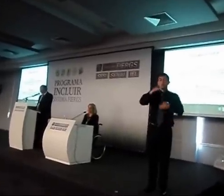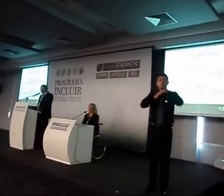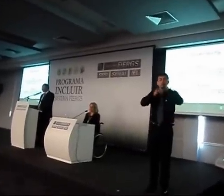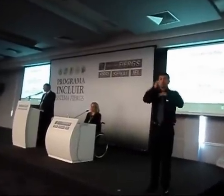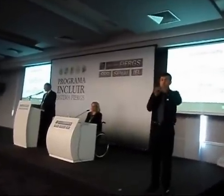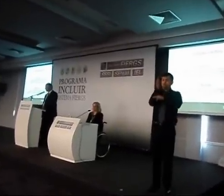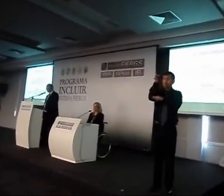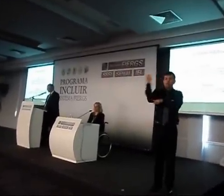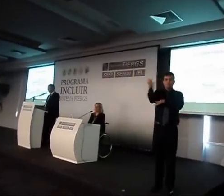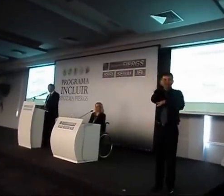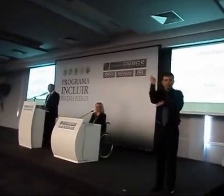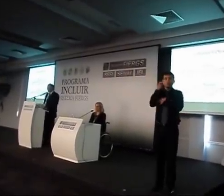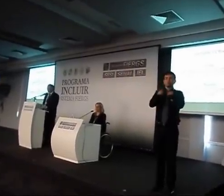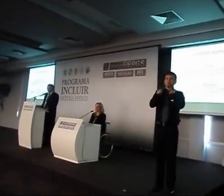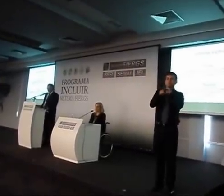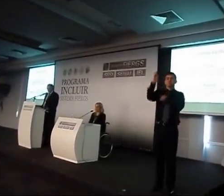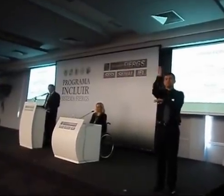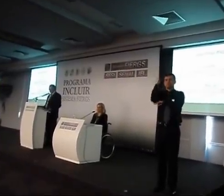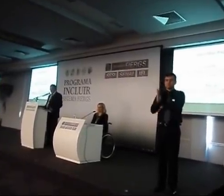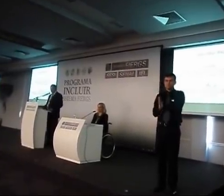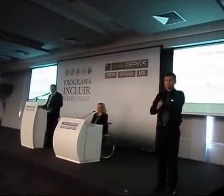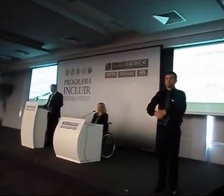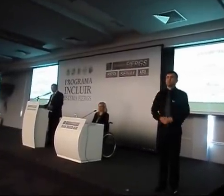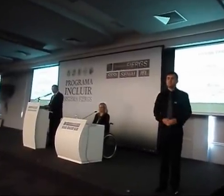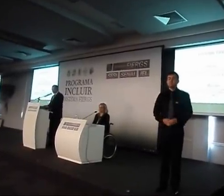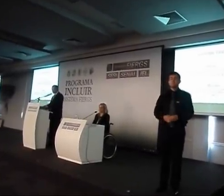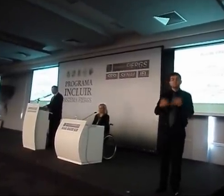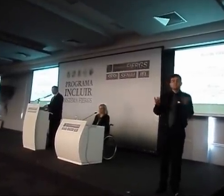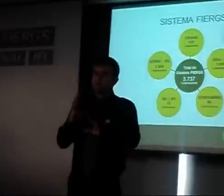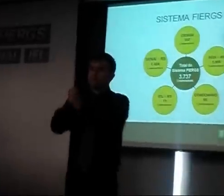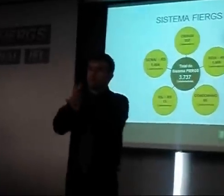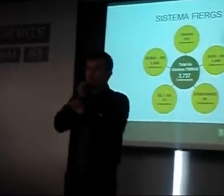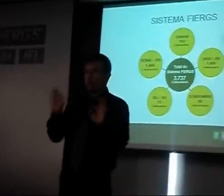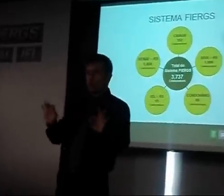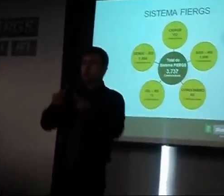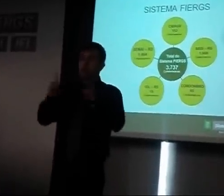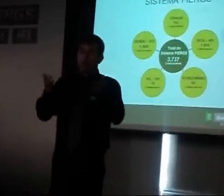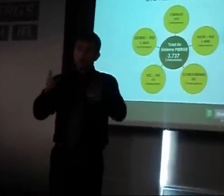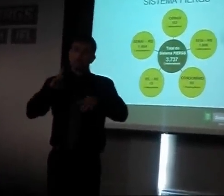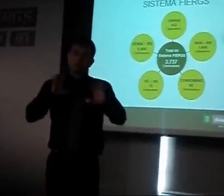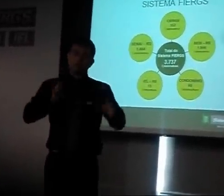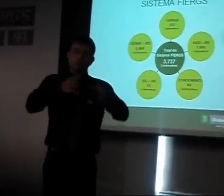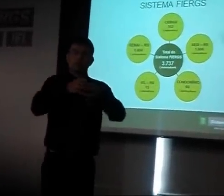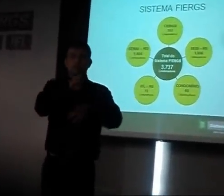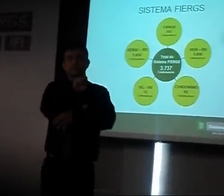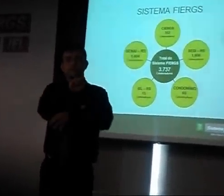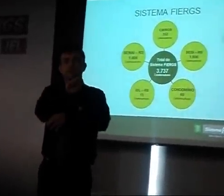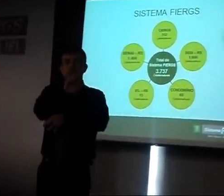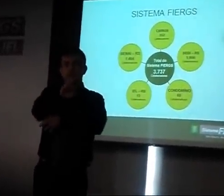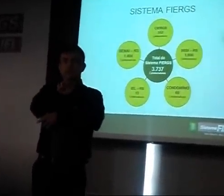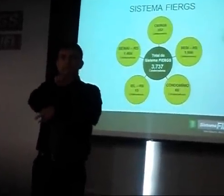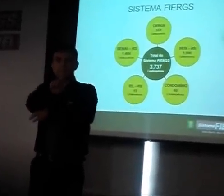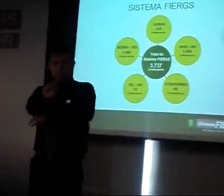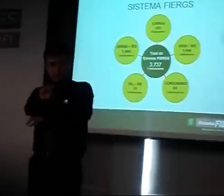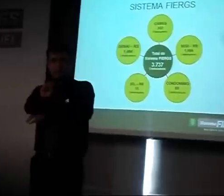do Rio Grande do Sul e do Brasil. Bom, o sistema FIES hoje, que conta com